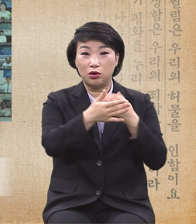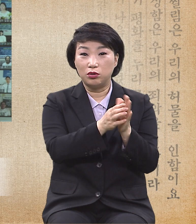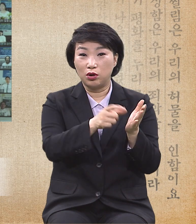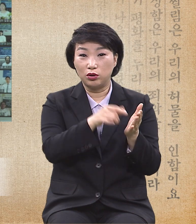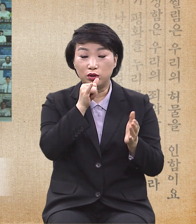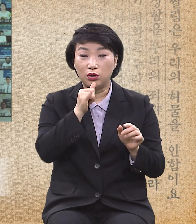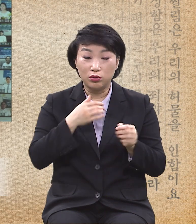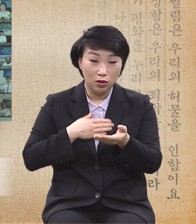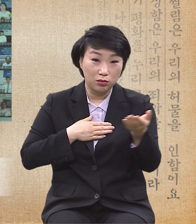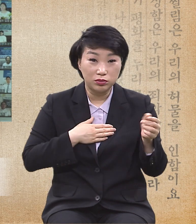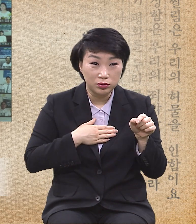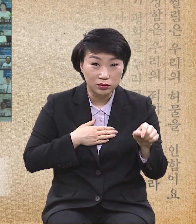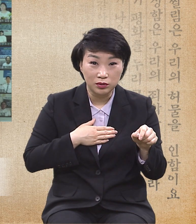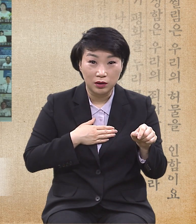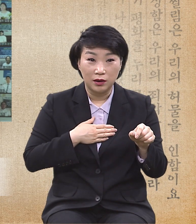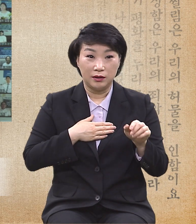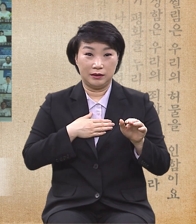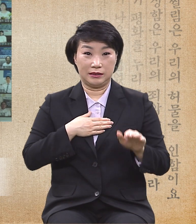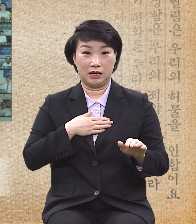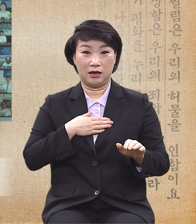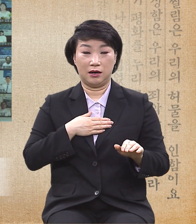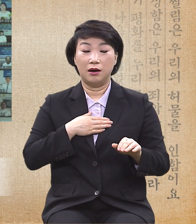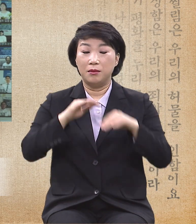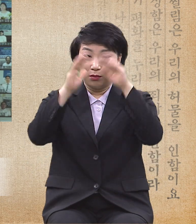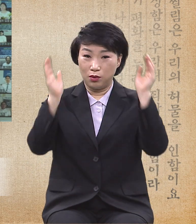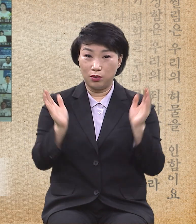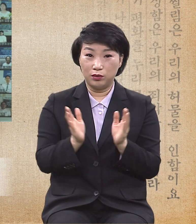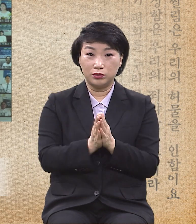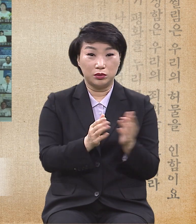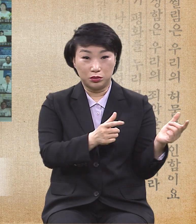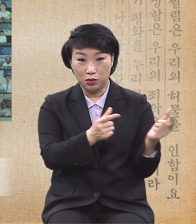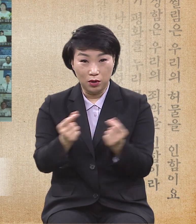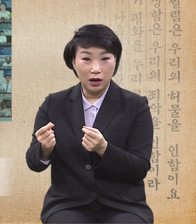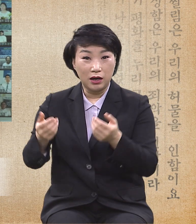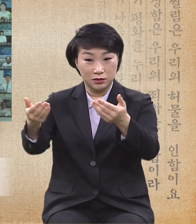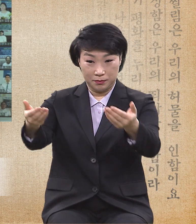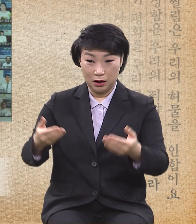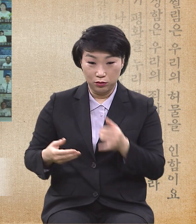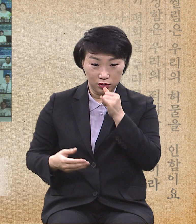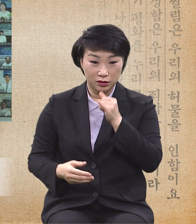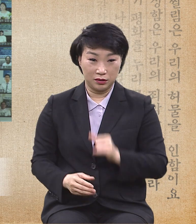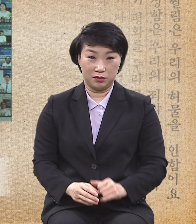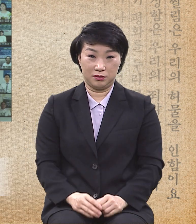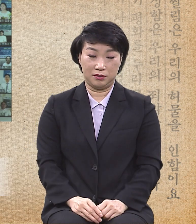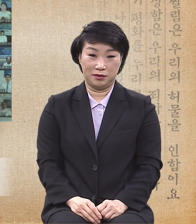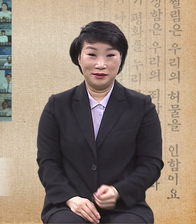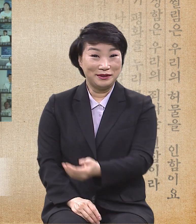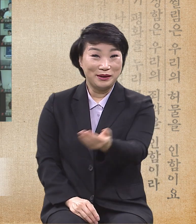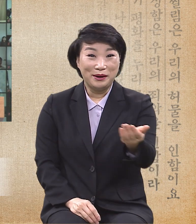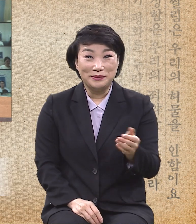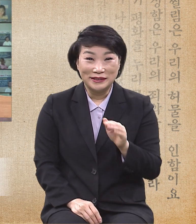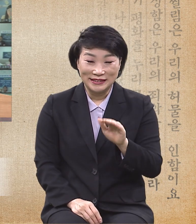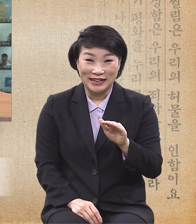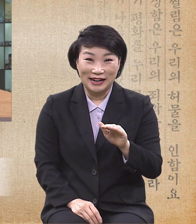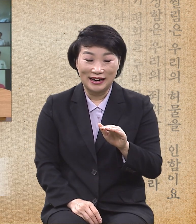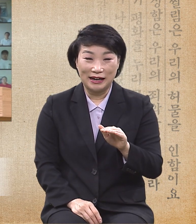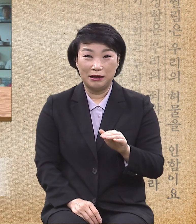먹고 사는 것이 다 똑같이 주어진 것입니다. 여러분, 그렇다고